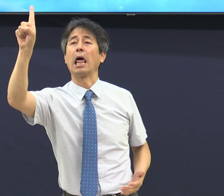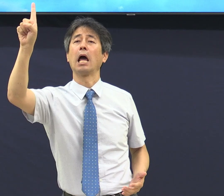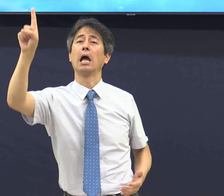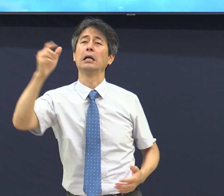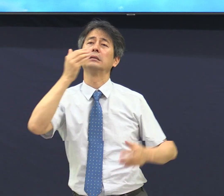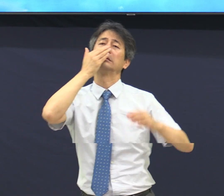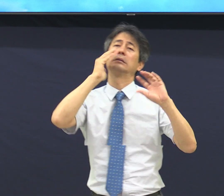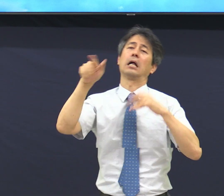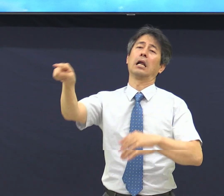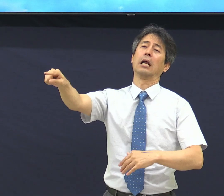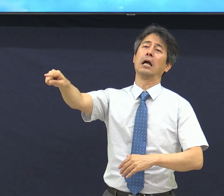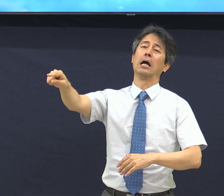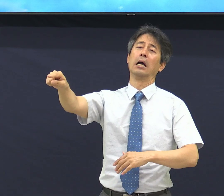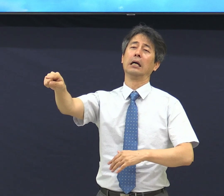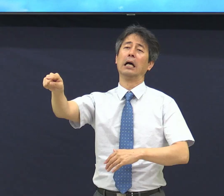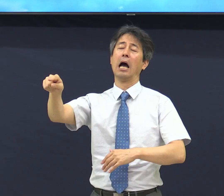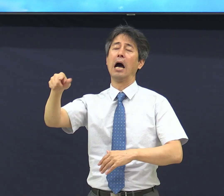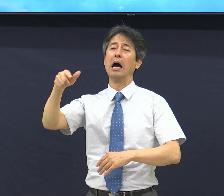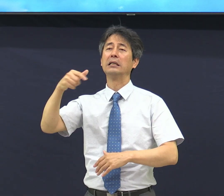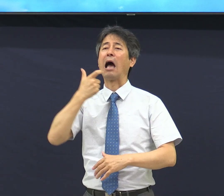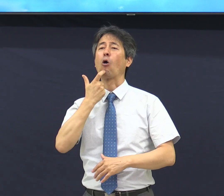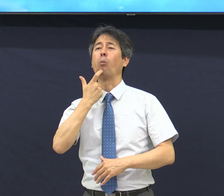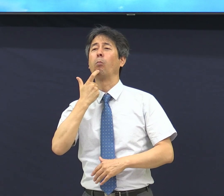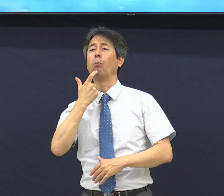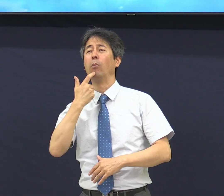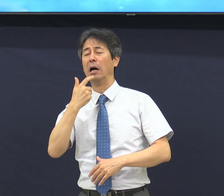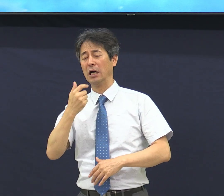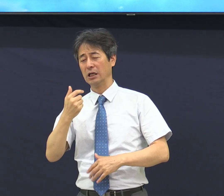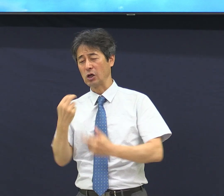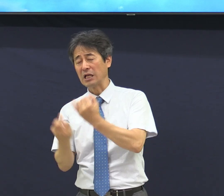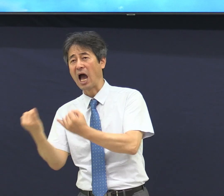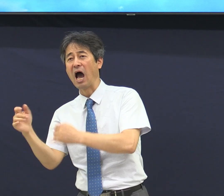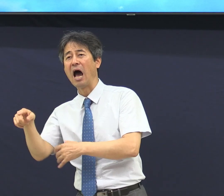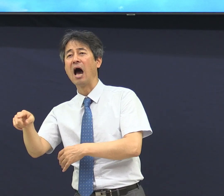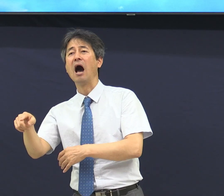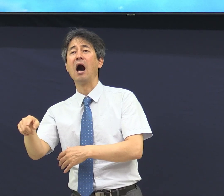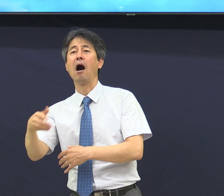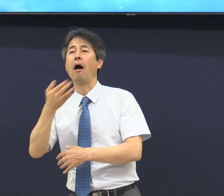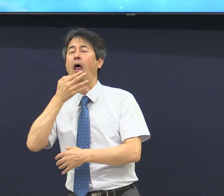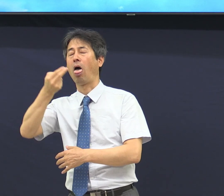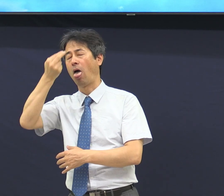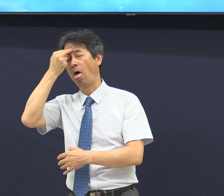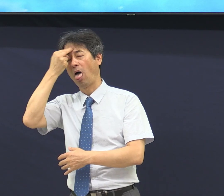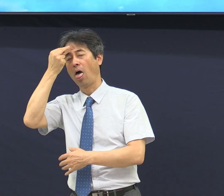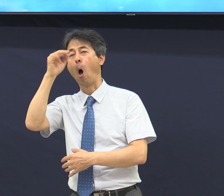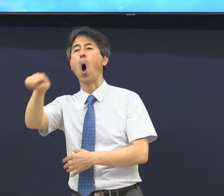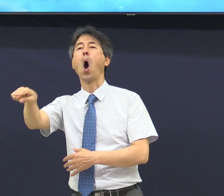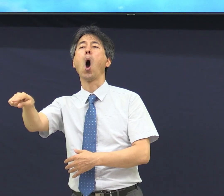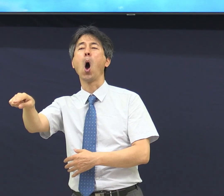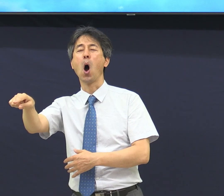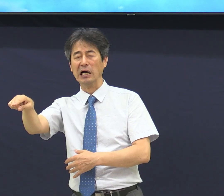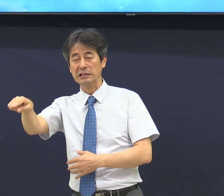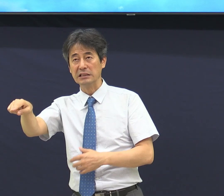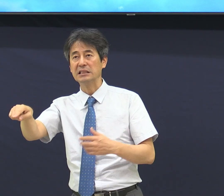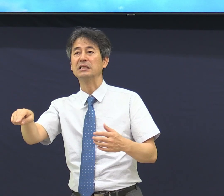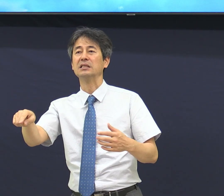저 나라에 수많은 곡식이 있다라는 것을 듣게 되고 이스라엘에 있는